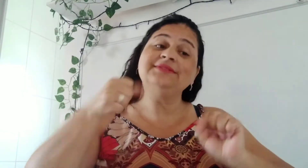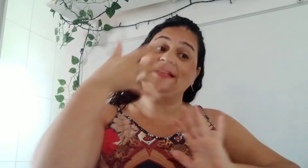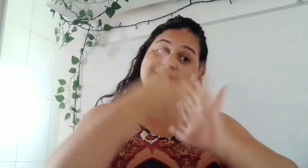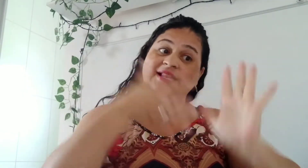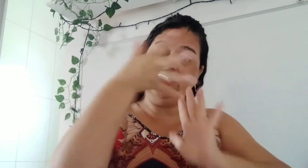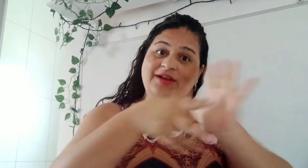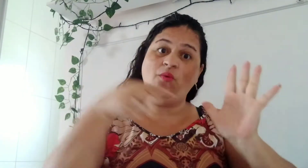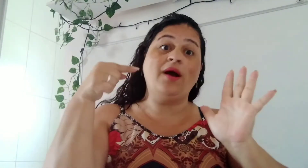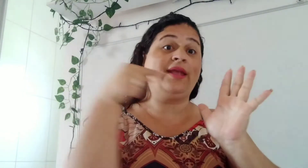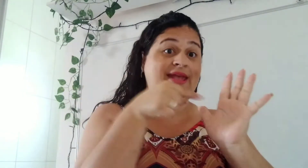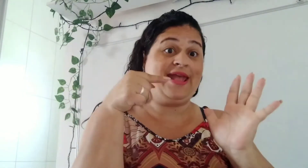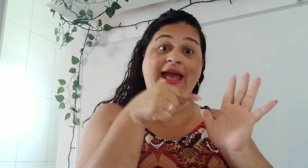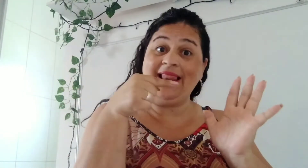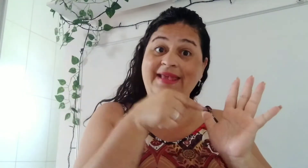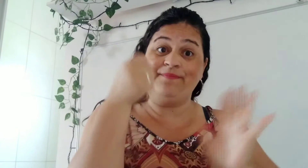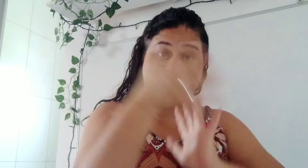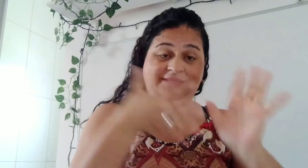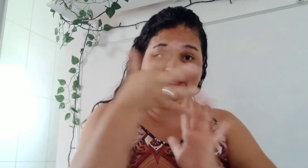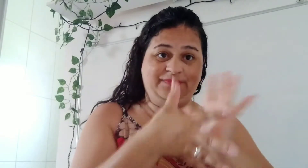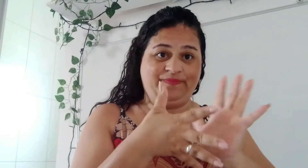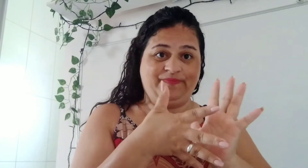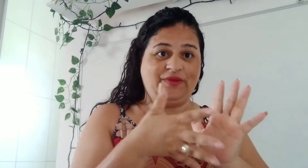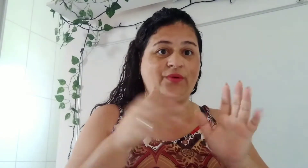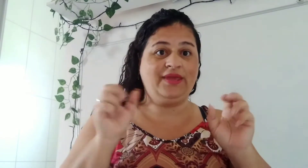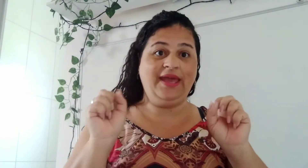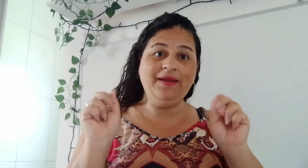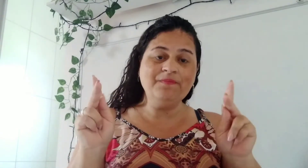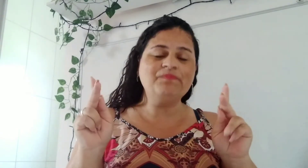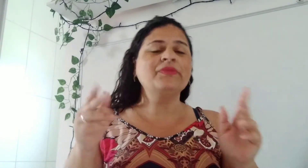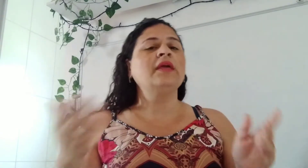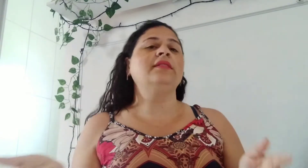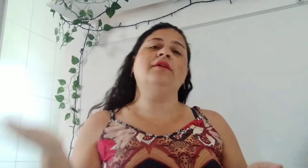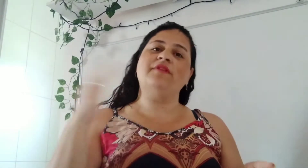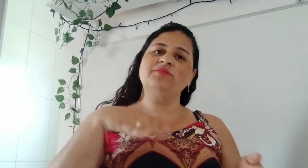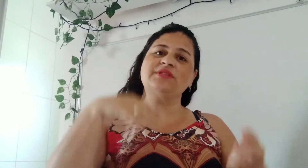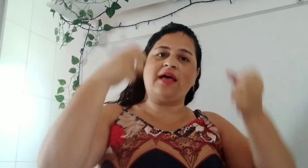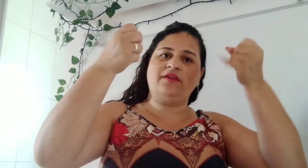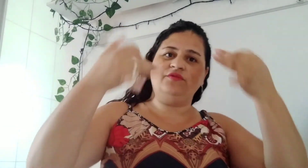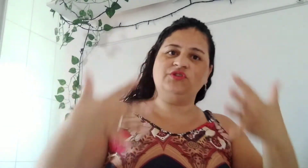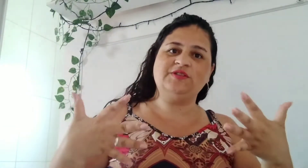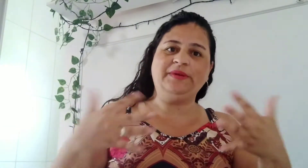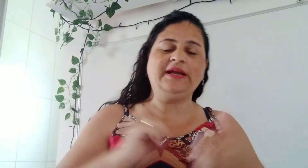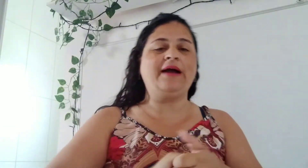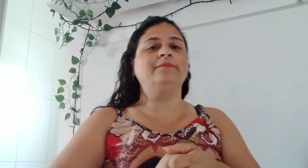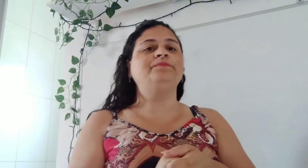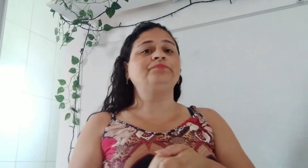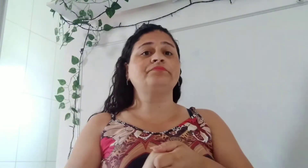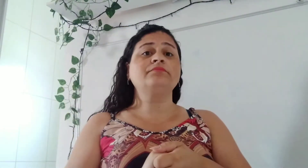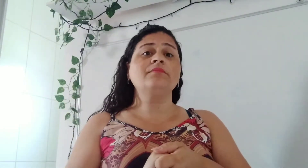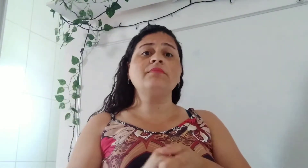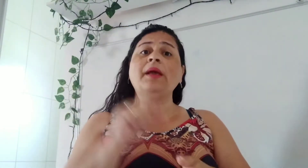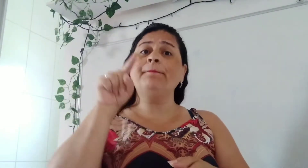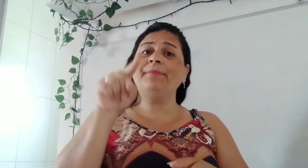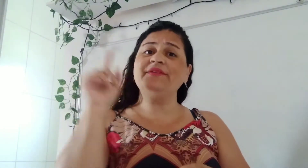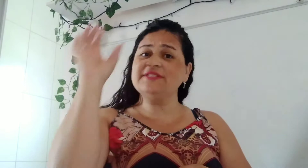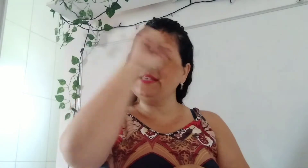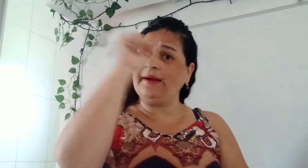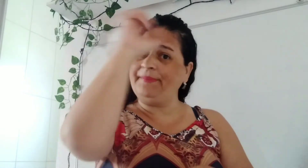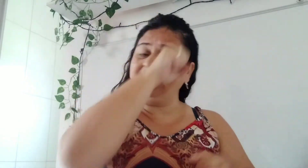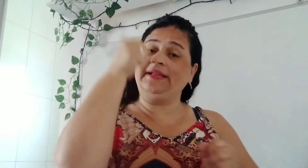dessa língua, que é a Libras, ok? Então vamos lá que eu vou te explicar. Para você aprender